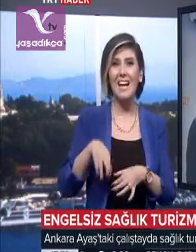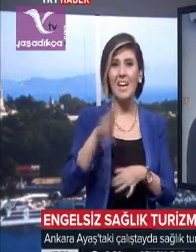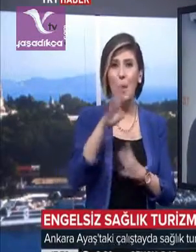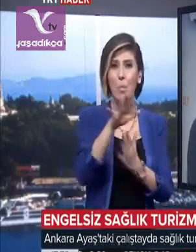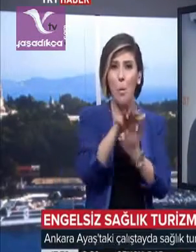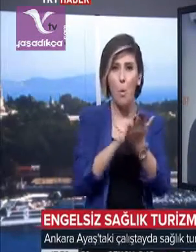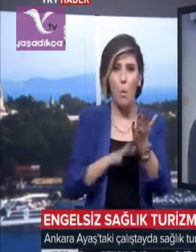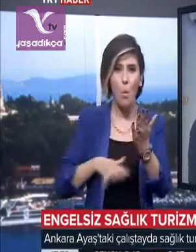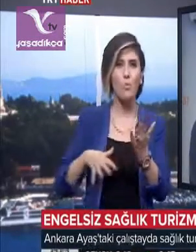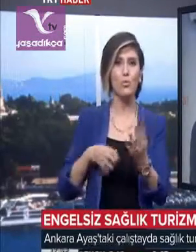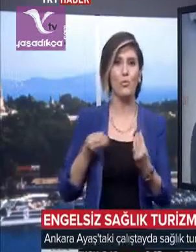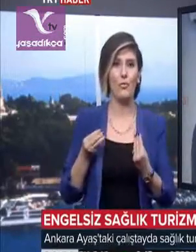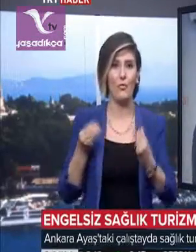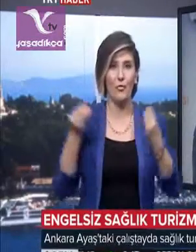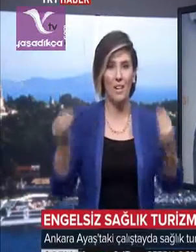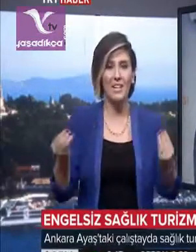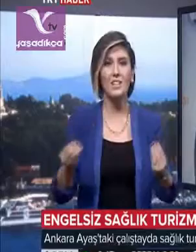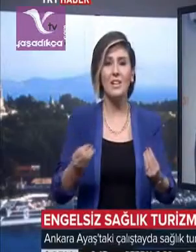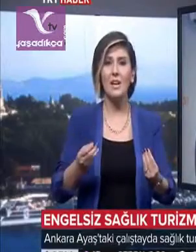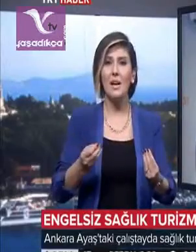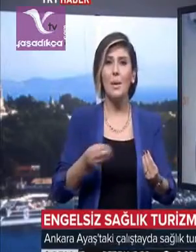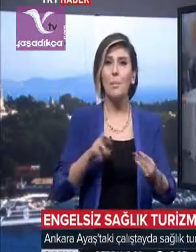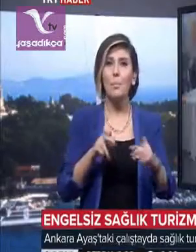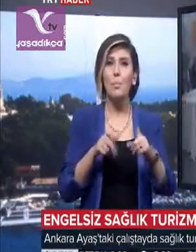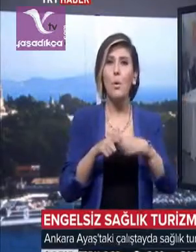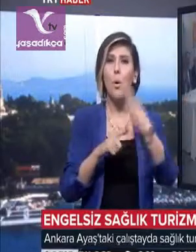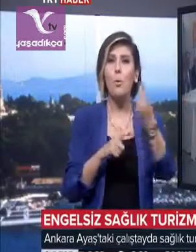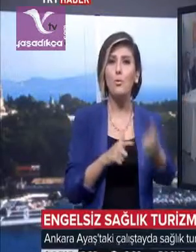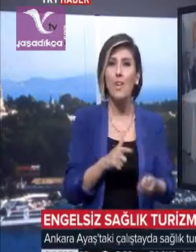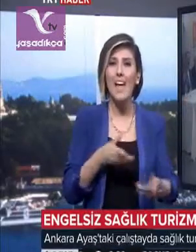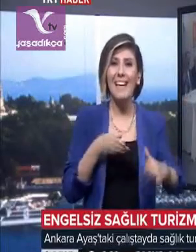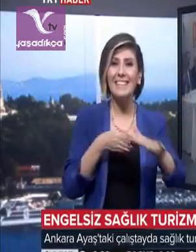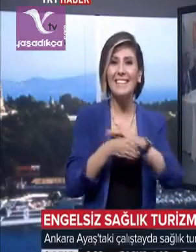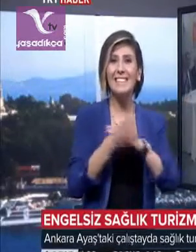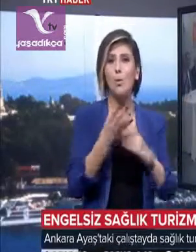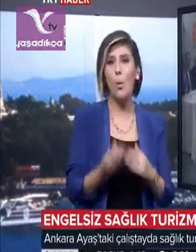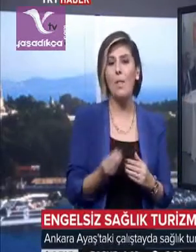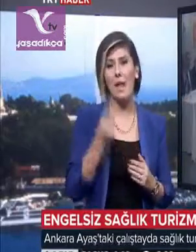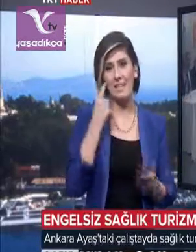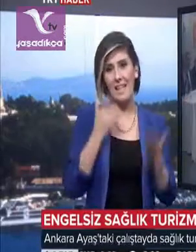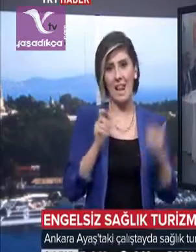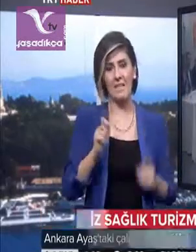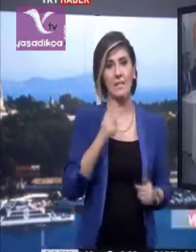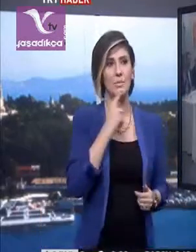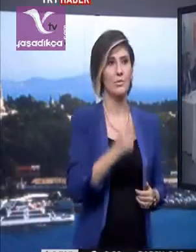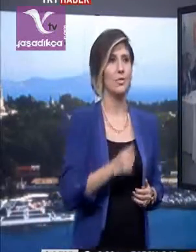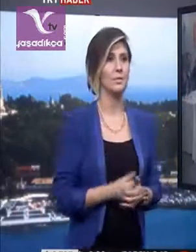olarak gidecek hem de bizim yürüteceğimiz projede girdi olarak değerlendirilecek.